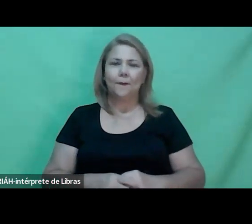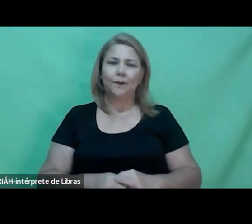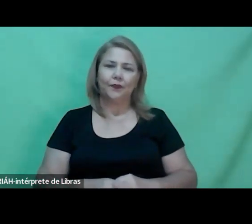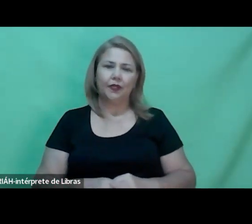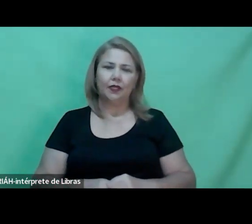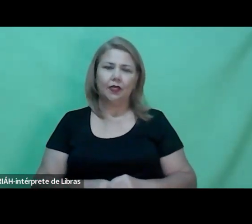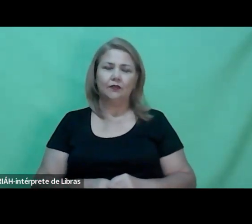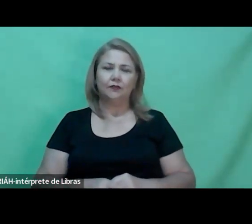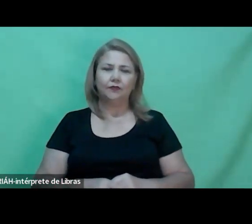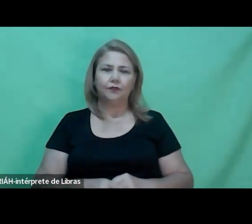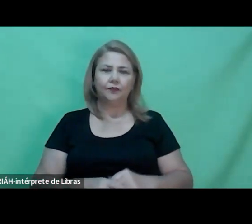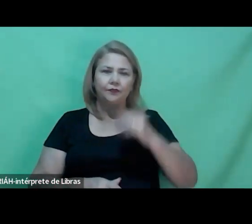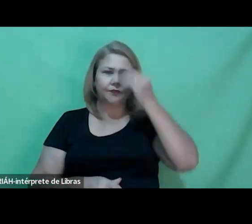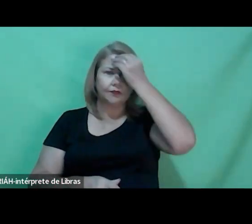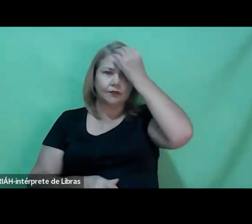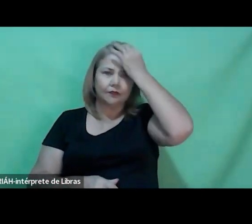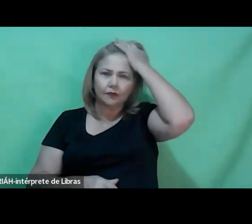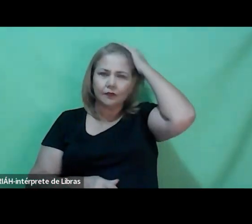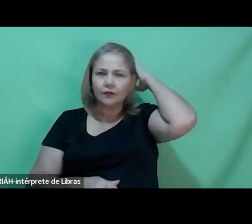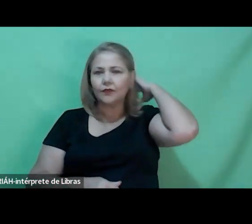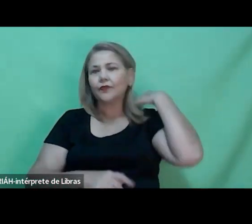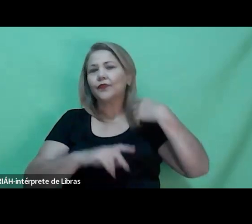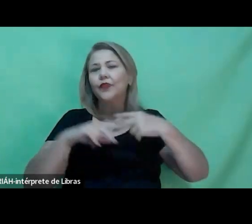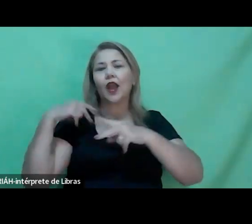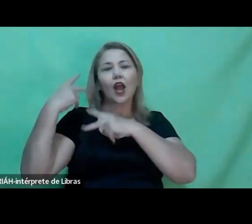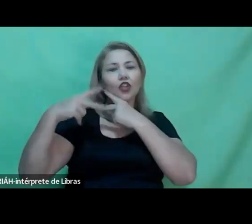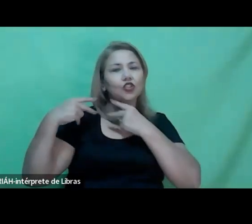trabajando tienes tienes un